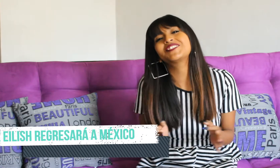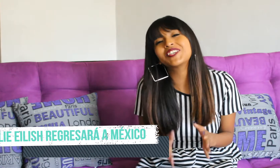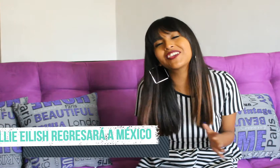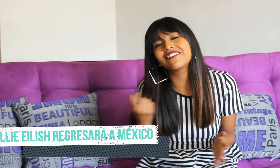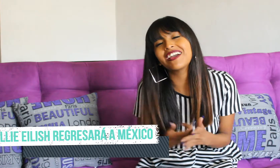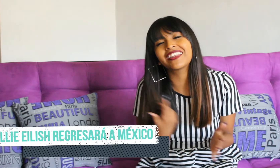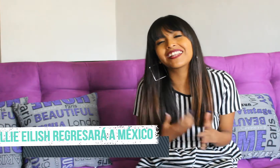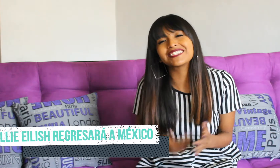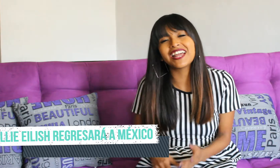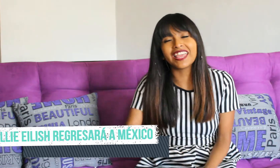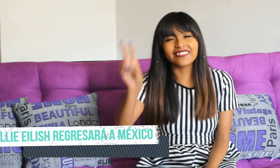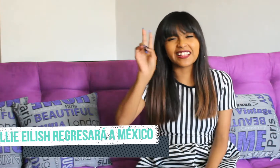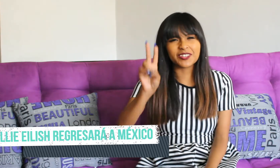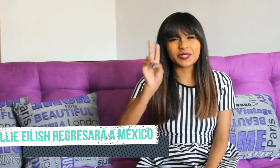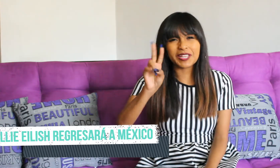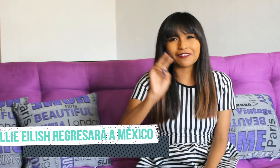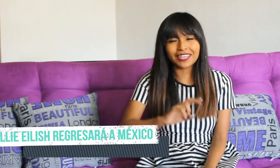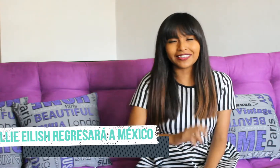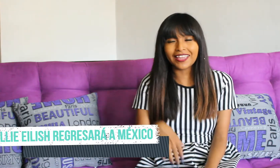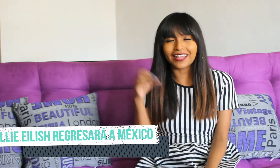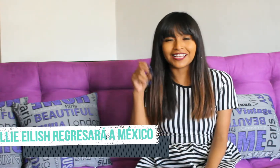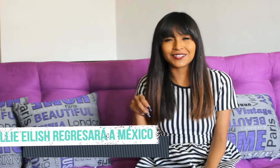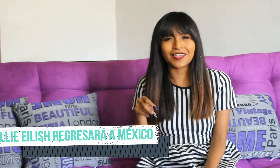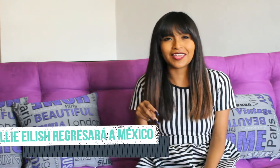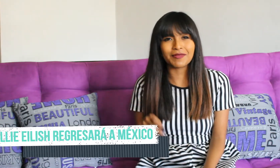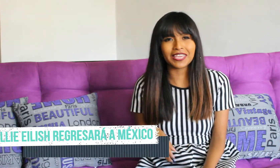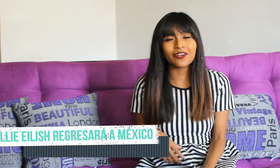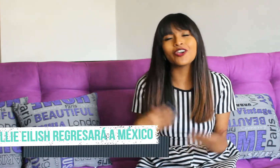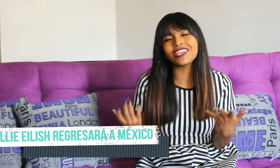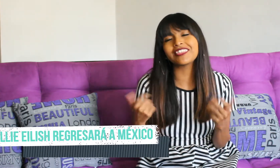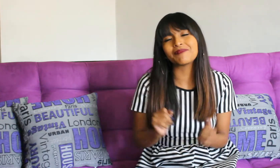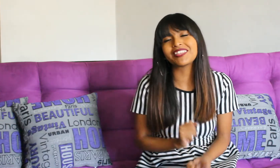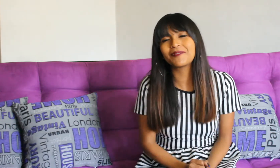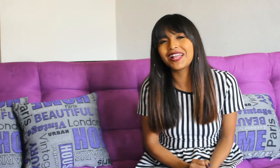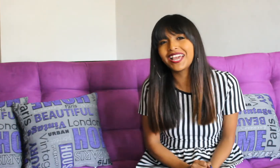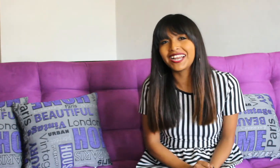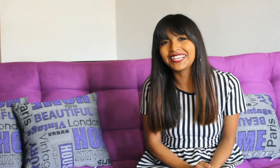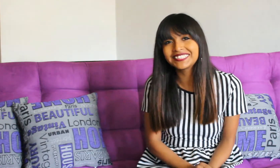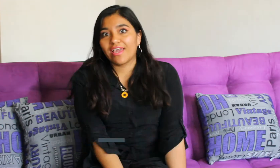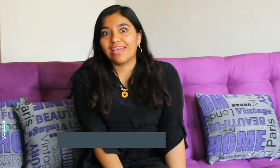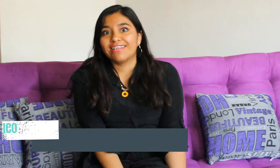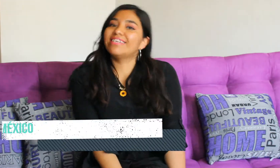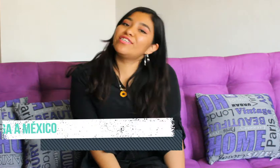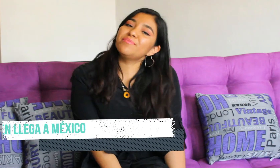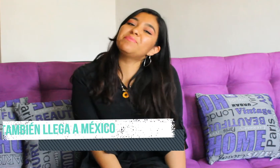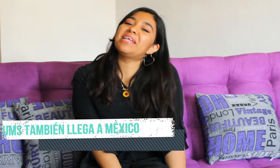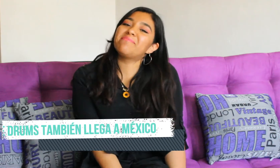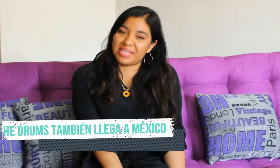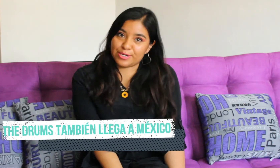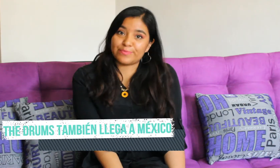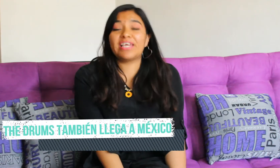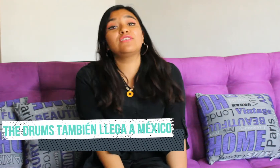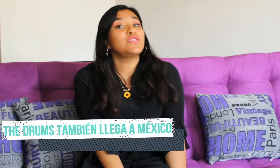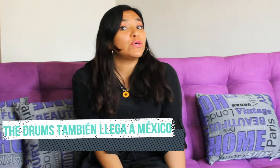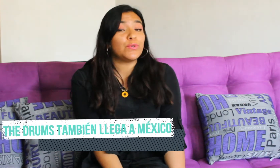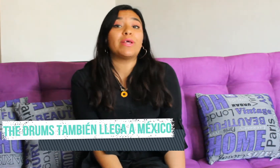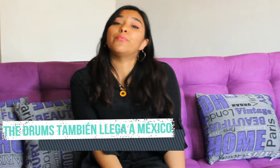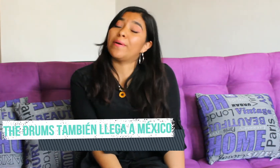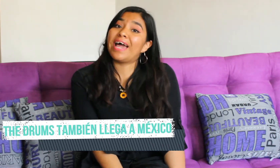Anunció que va a regresar en el 2020 a la Ciudad de México y también a Guadalajara. The Trumps viene a México, el 12 de octubre en Puebla,